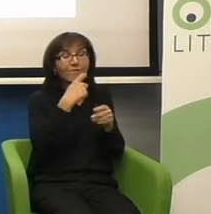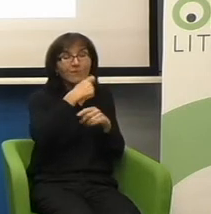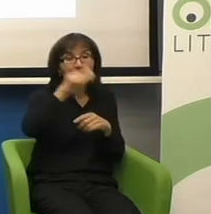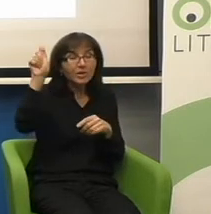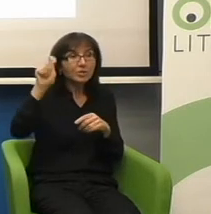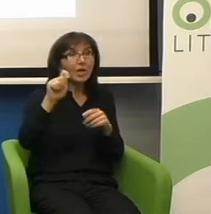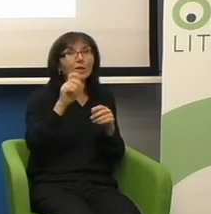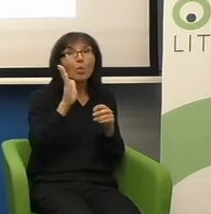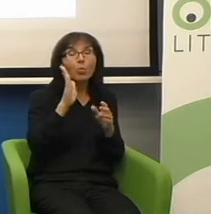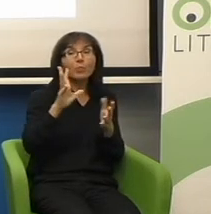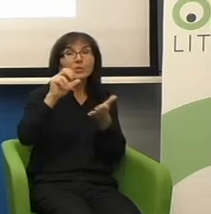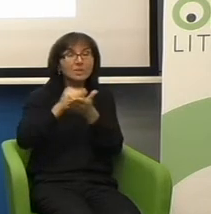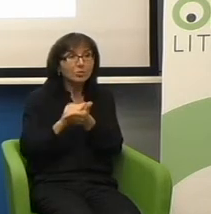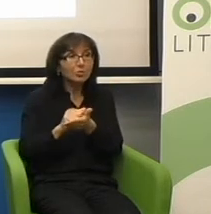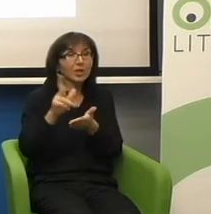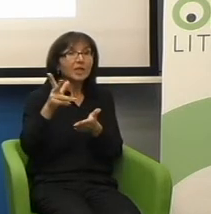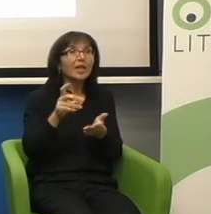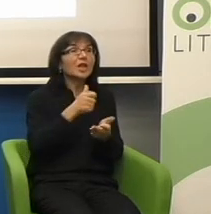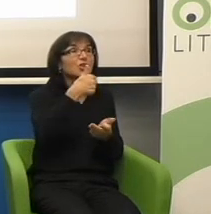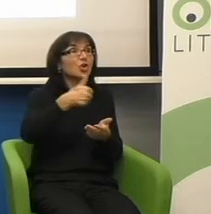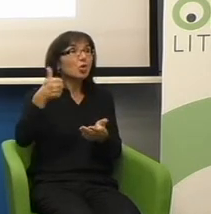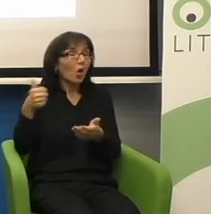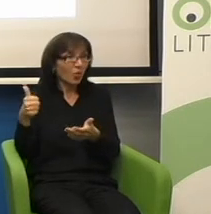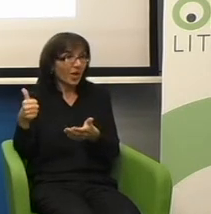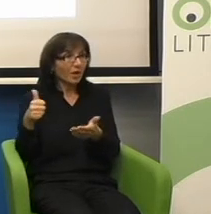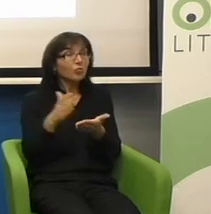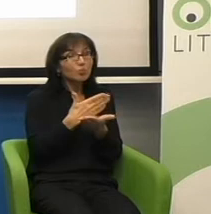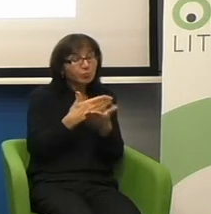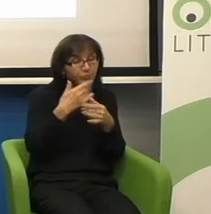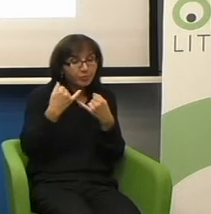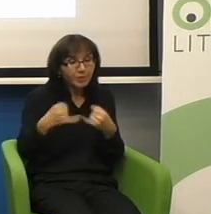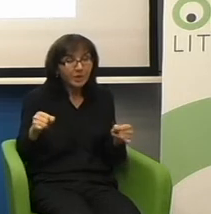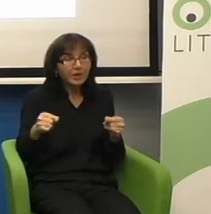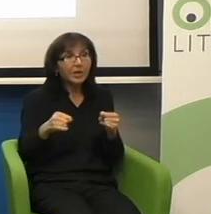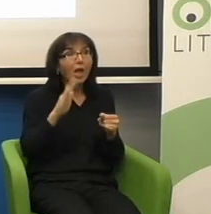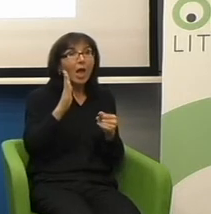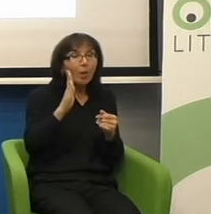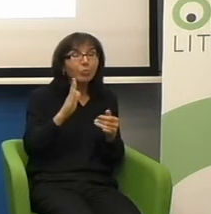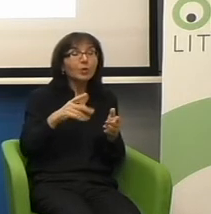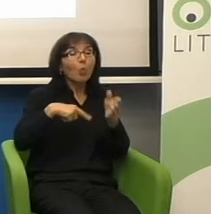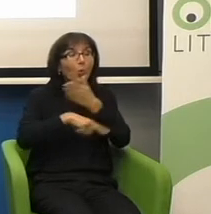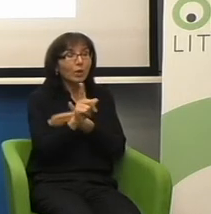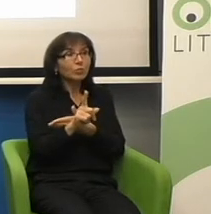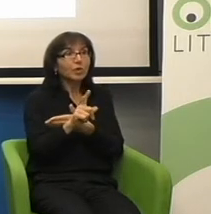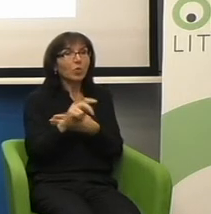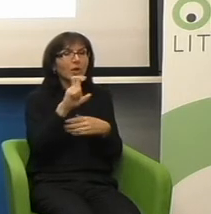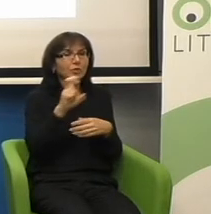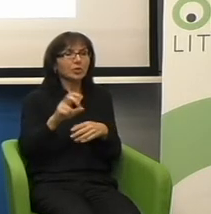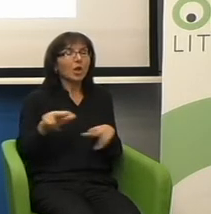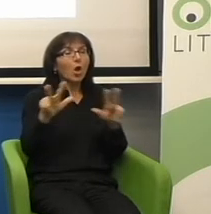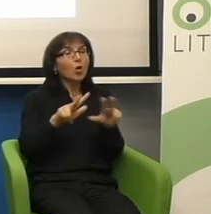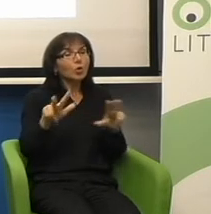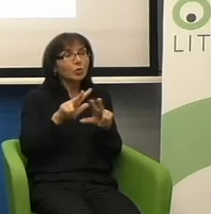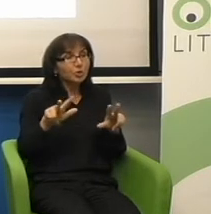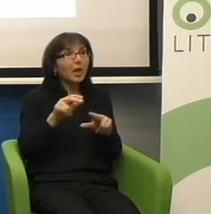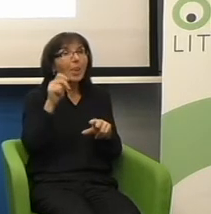nich uciekła i zatrudniła się w stoczni. Czy odnaleziona na Ukrainie rodzina jest prawdziwa? W tej sprawie podzieleni